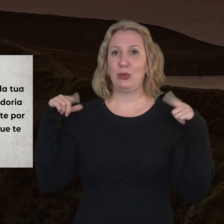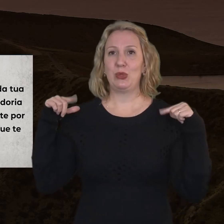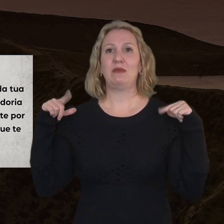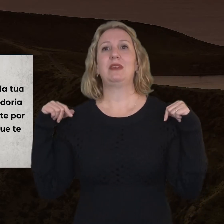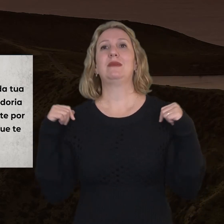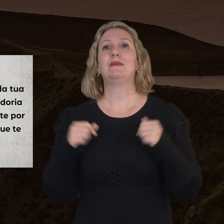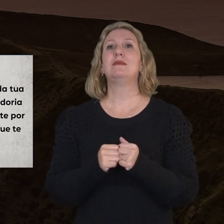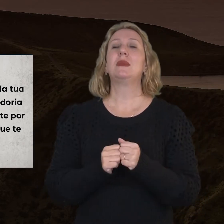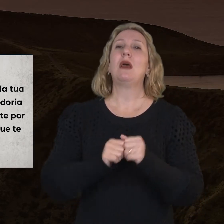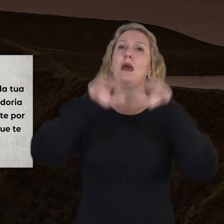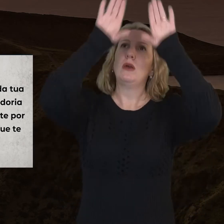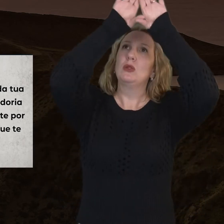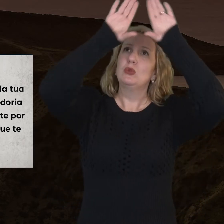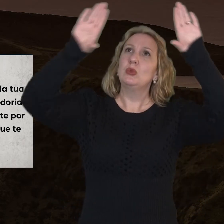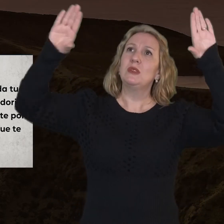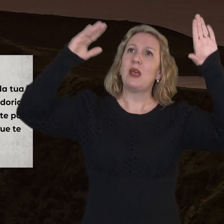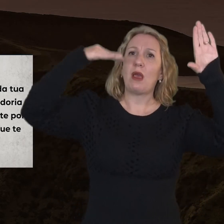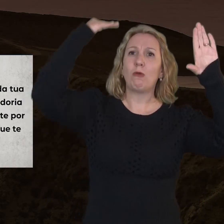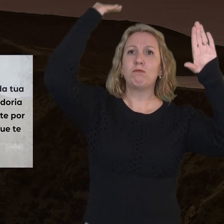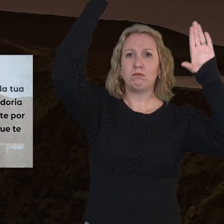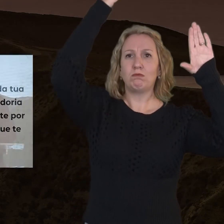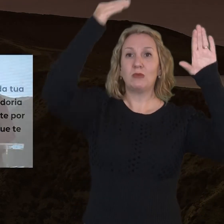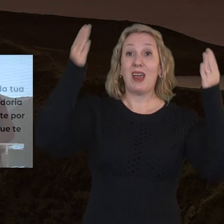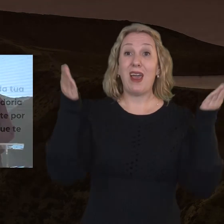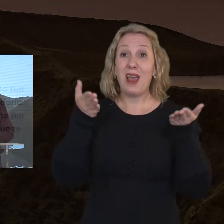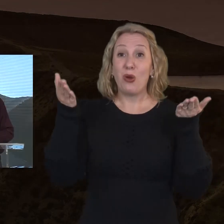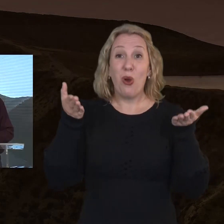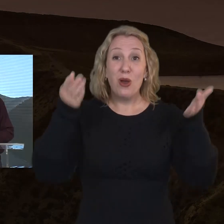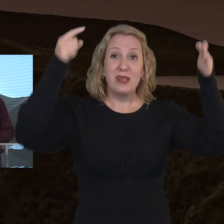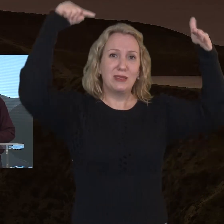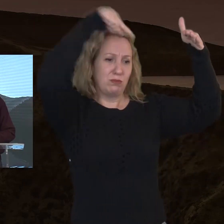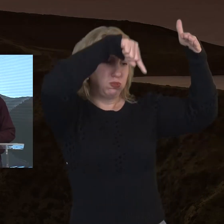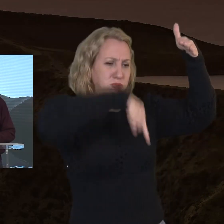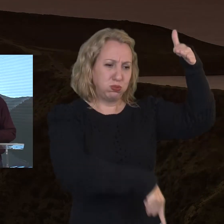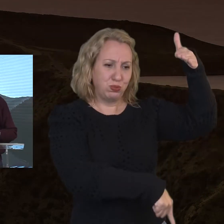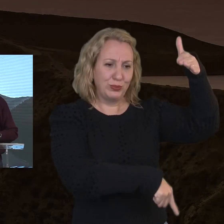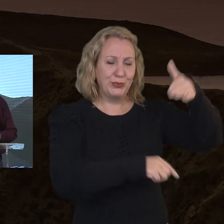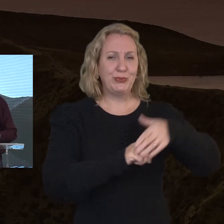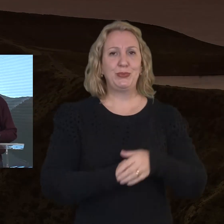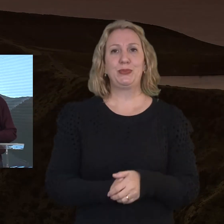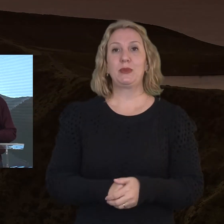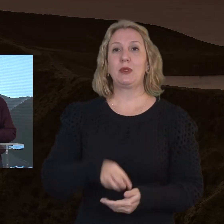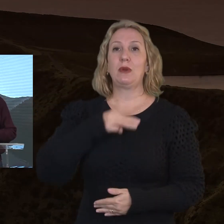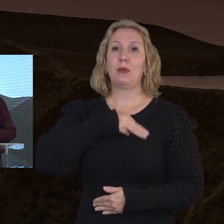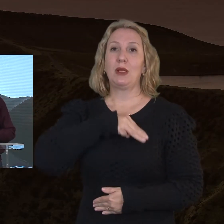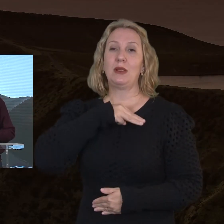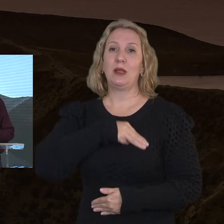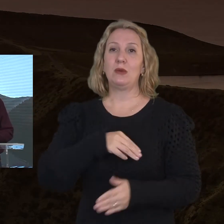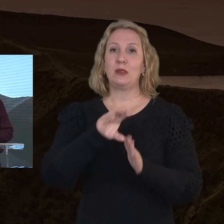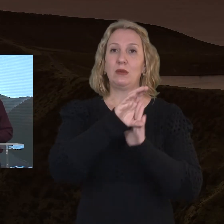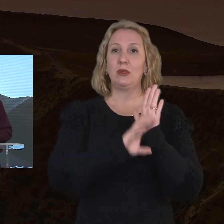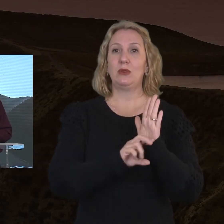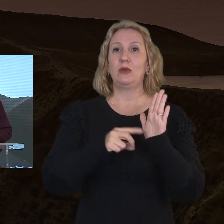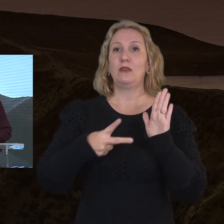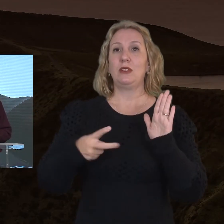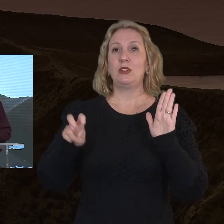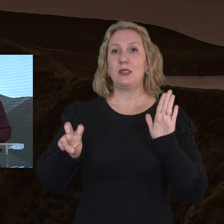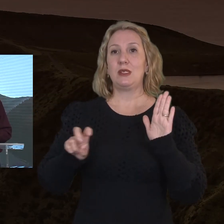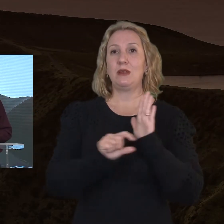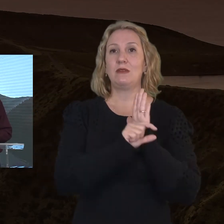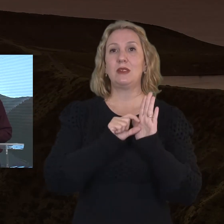o ar em volta da terra tá agora vamos ler mateus 25 41 e